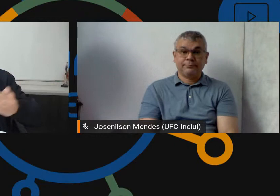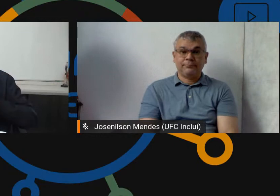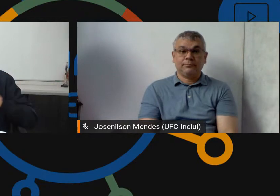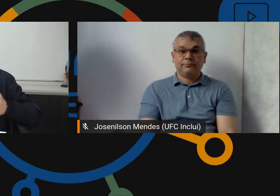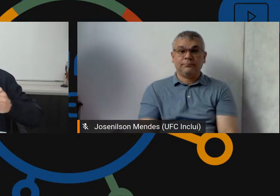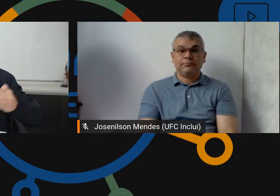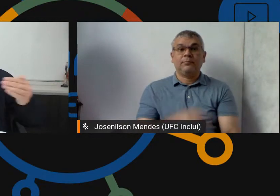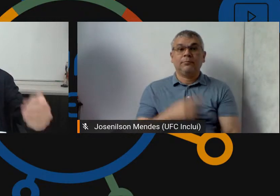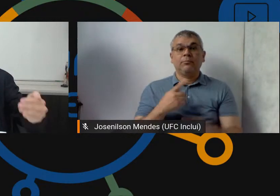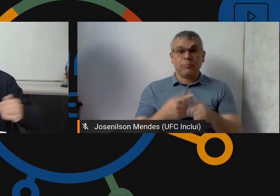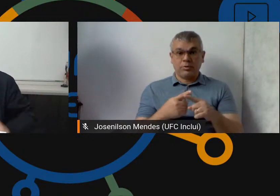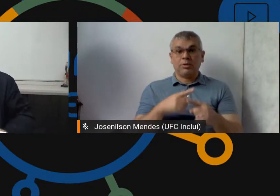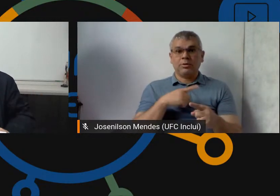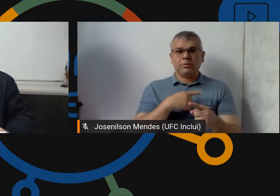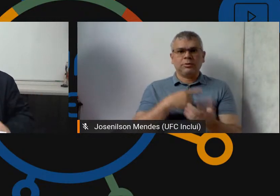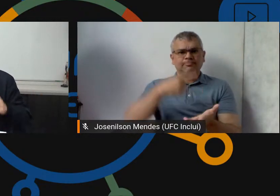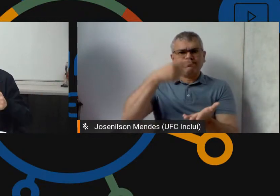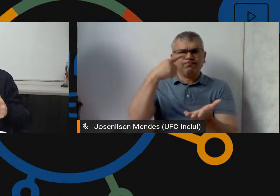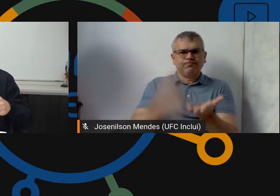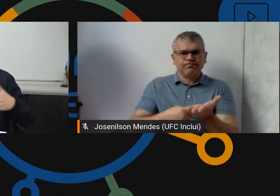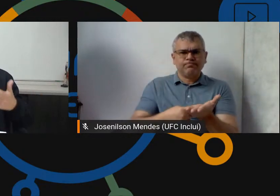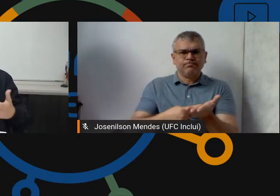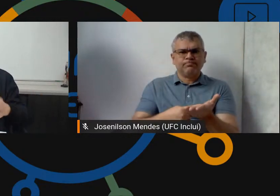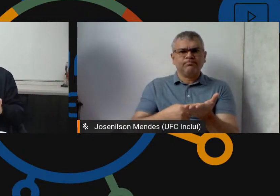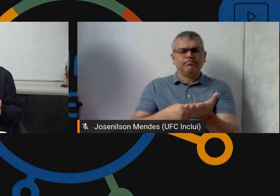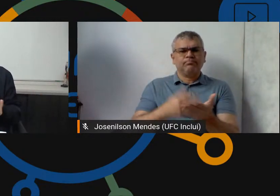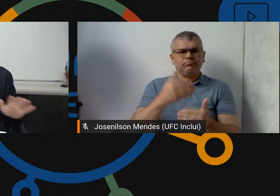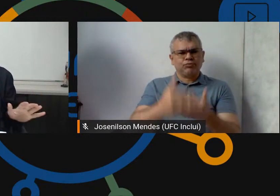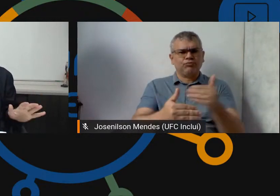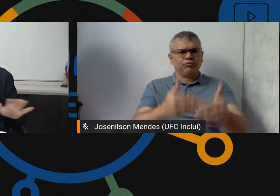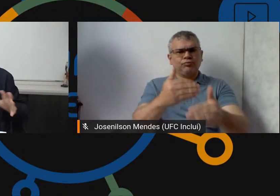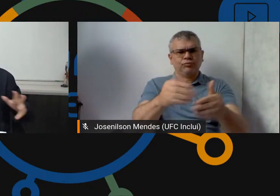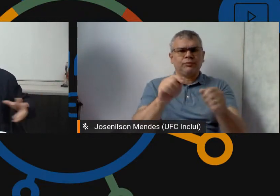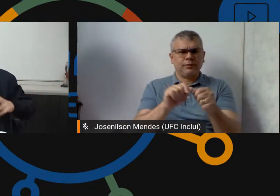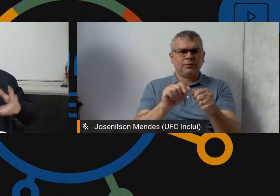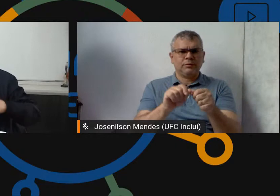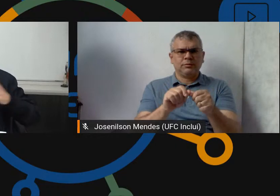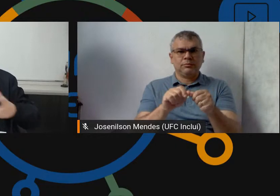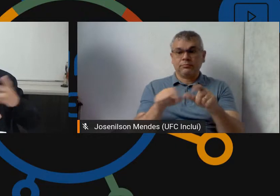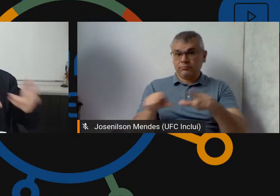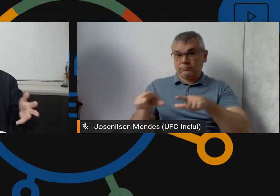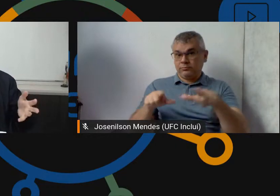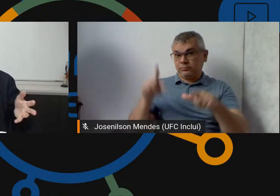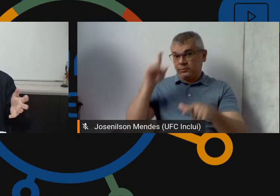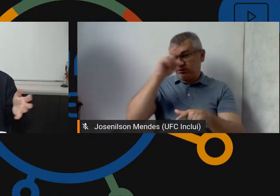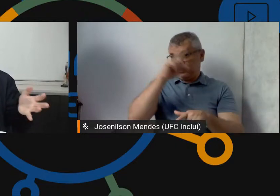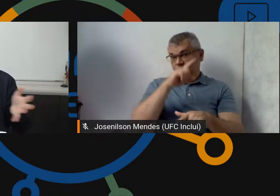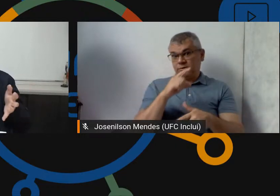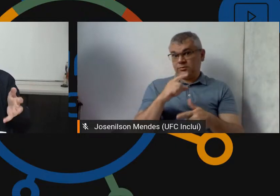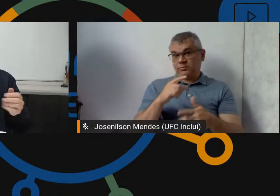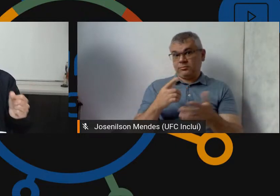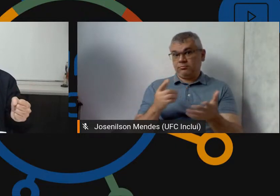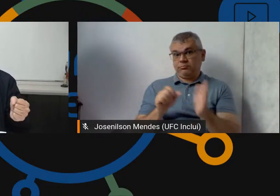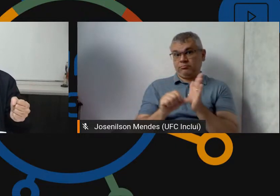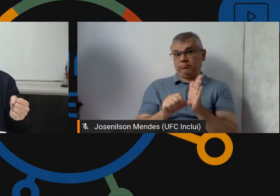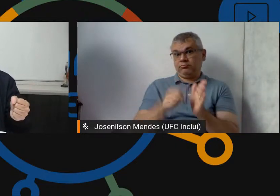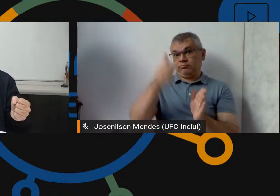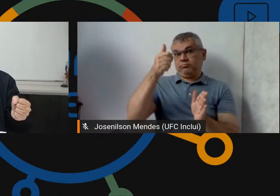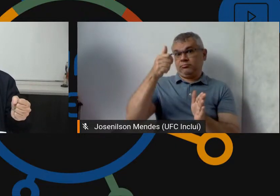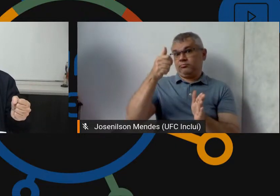metas específicas para cumprir. Um trabalho difícil que você não sabe porque não está começando a fazer a primeira vez, às vezes,